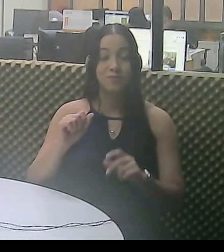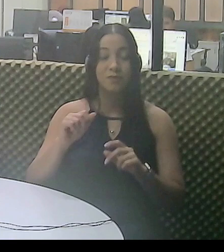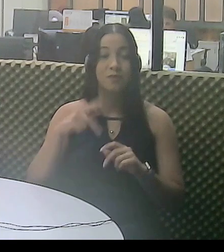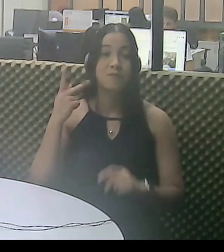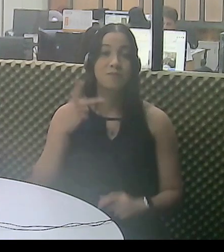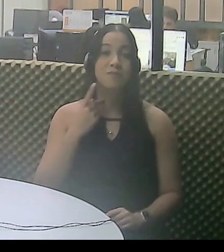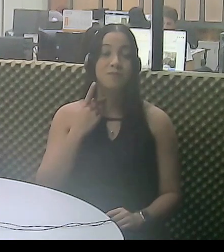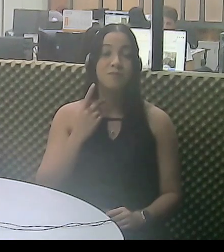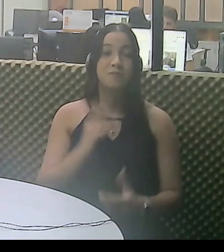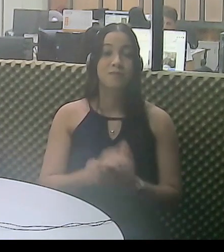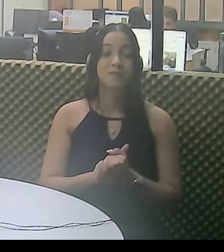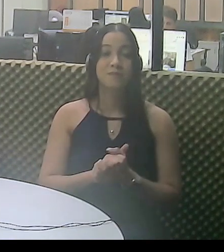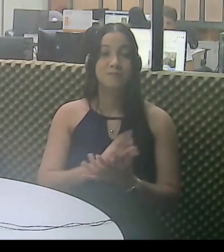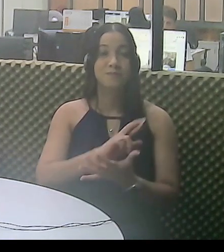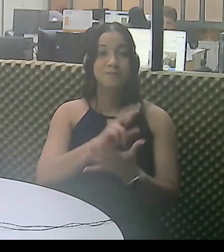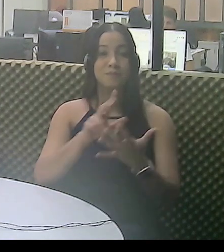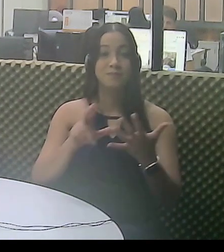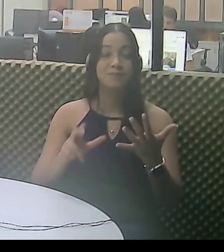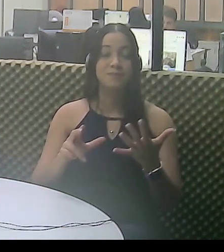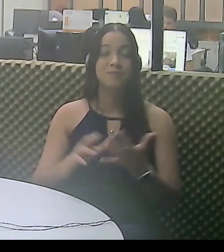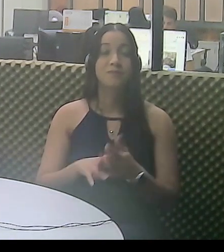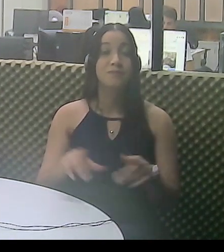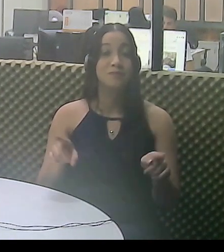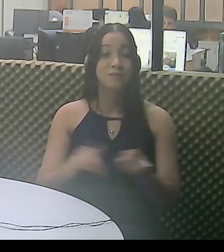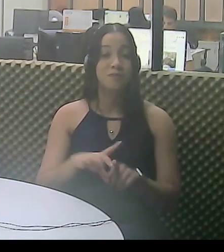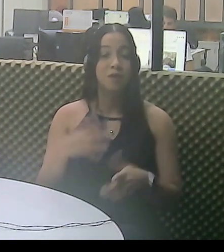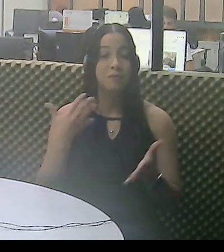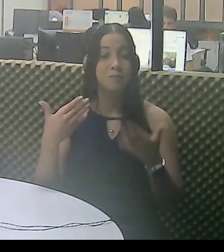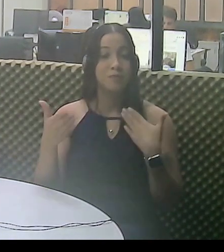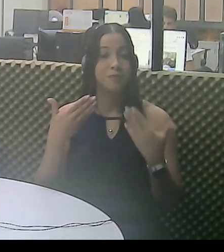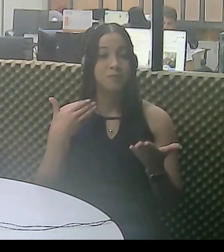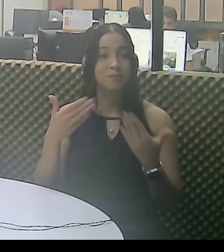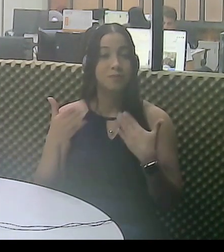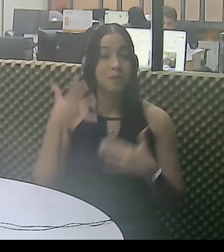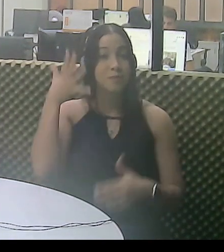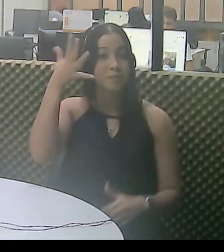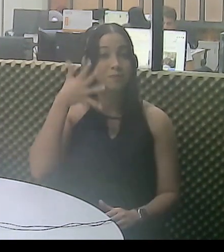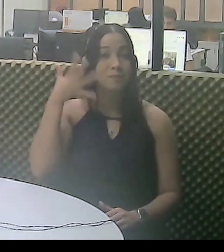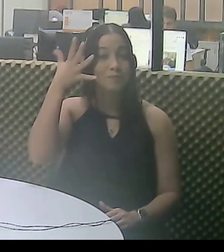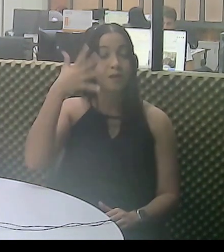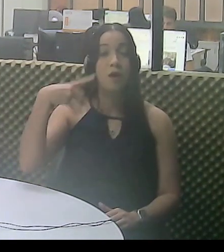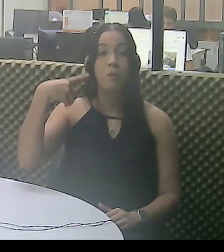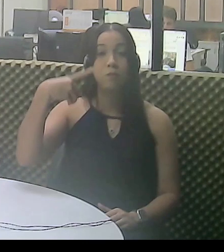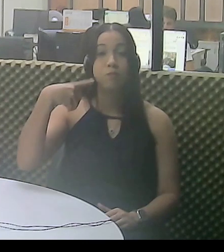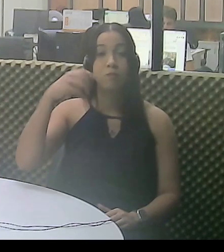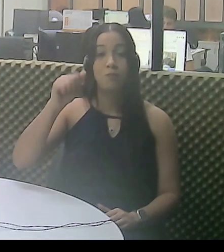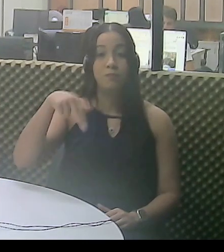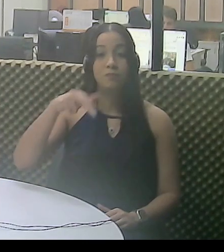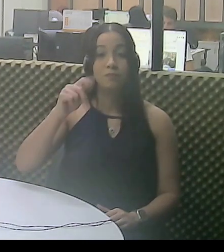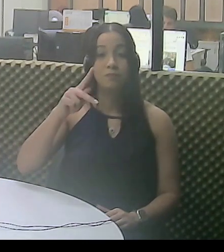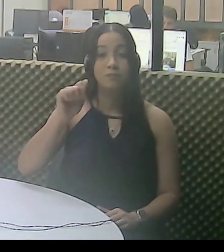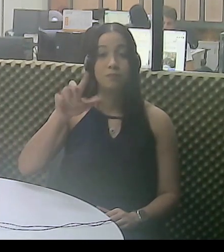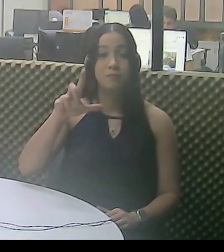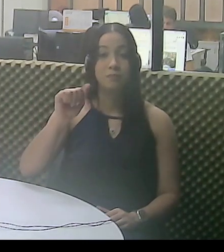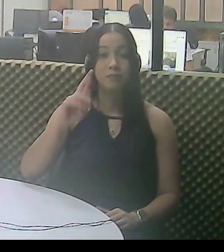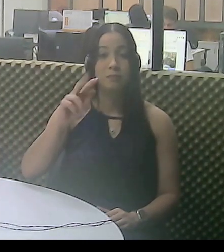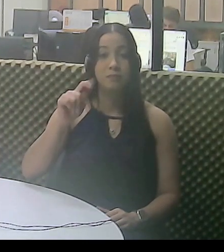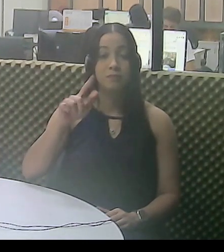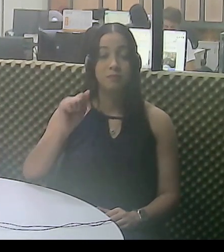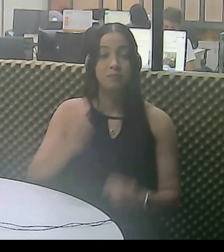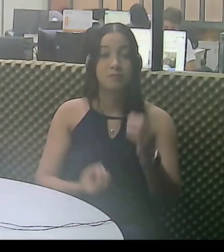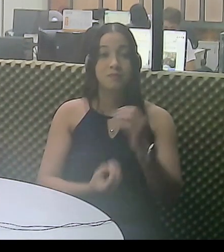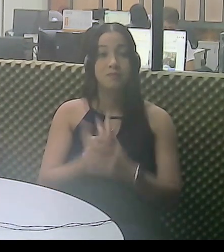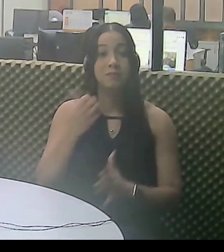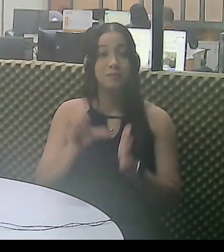parlamentares e autoridades. Na oportunidade, houve também um bate-papo e palestra com a advogada Ana Paula Braga, sócia fundadora